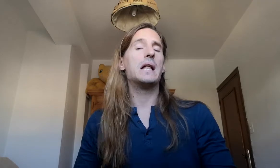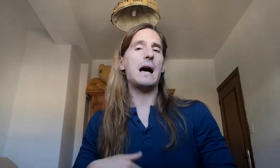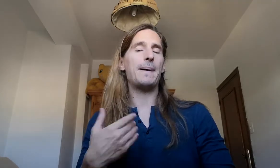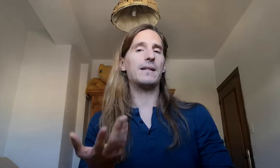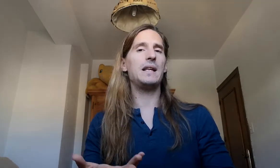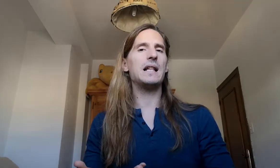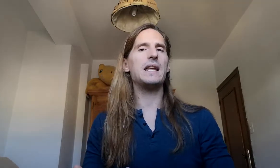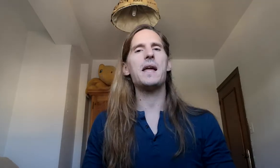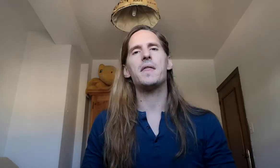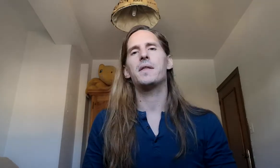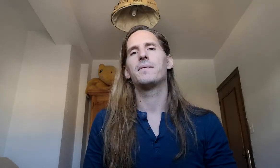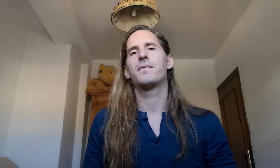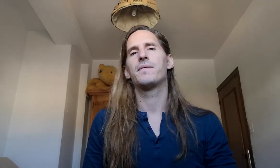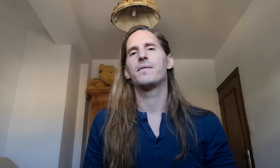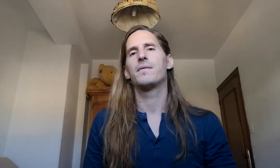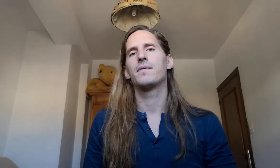A partir del 10.